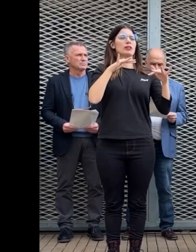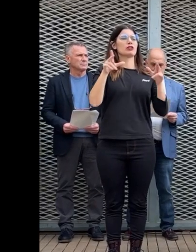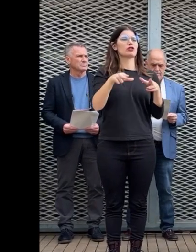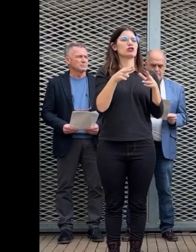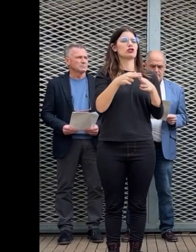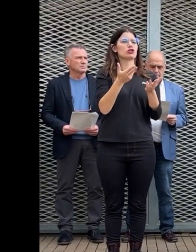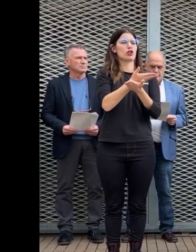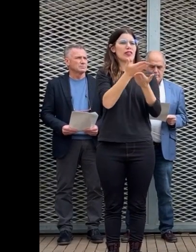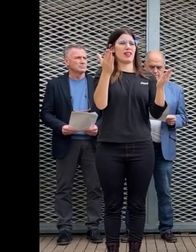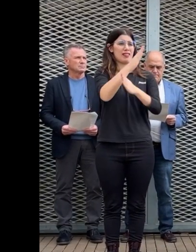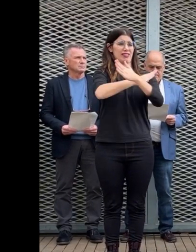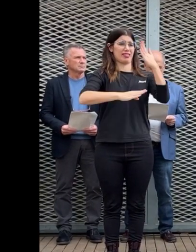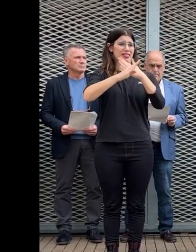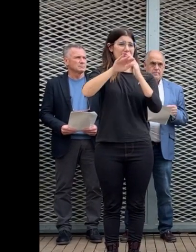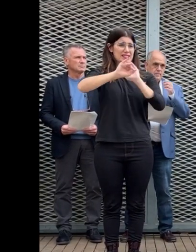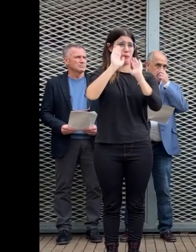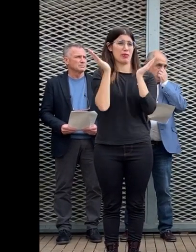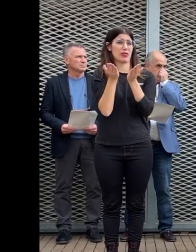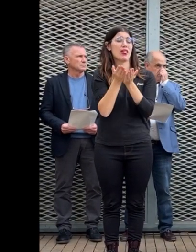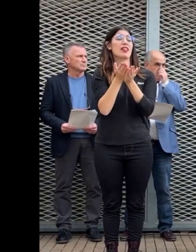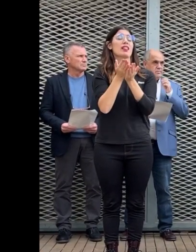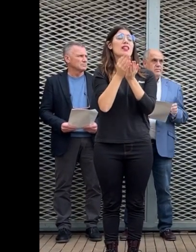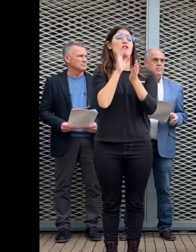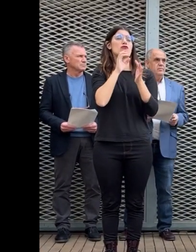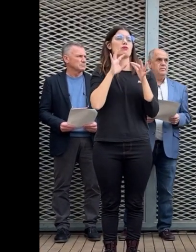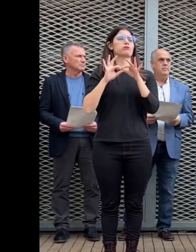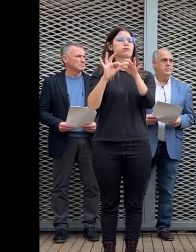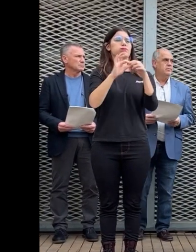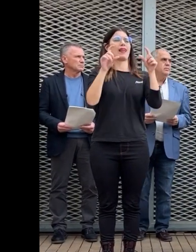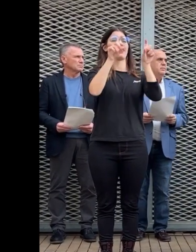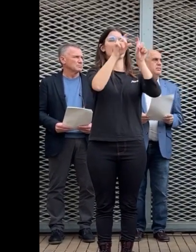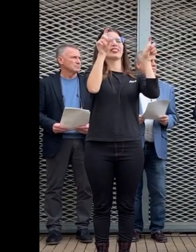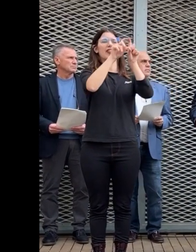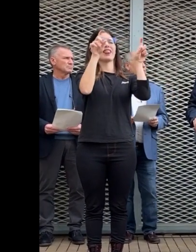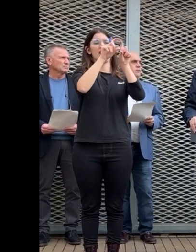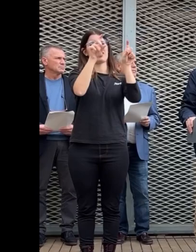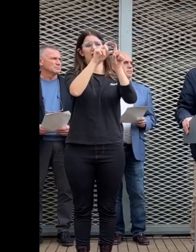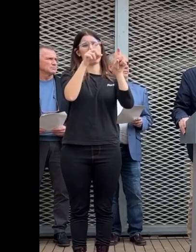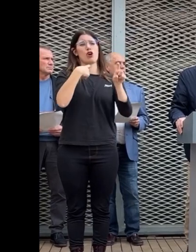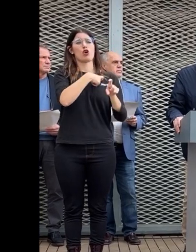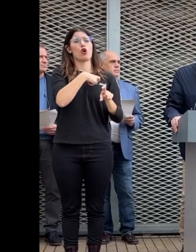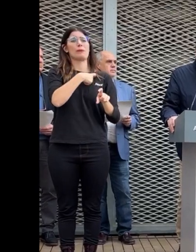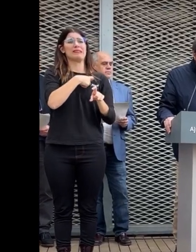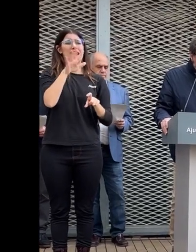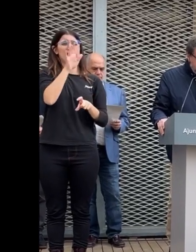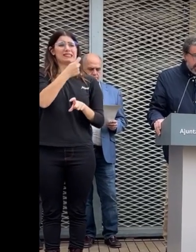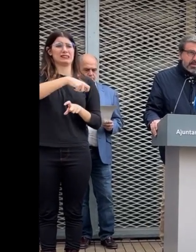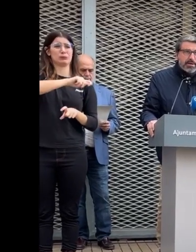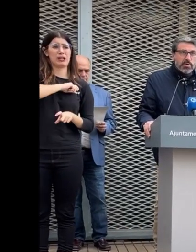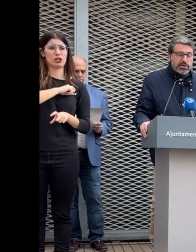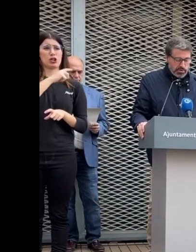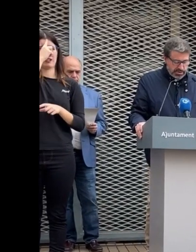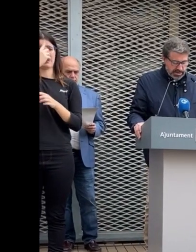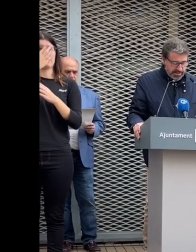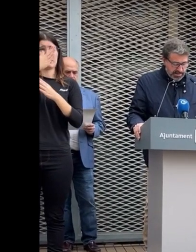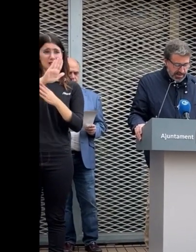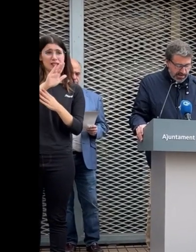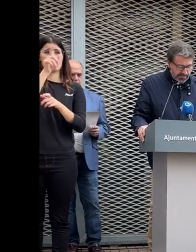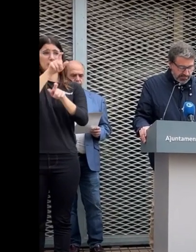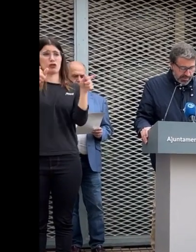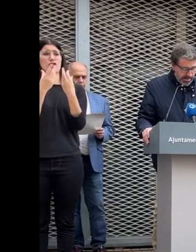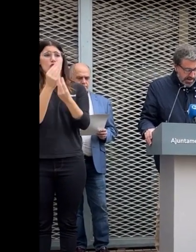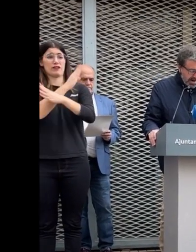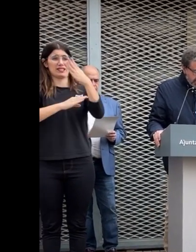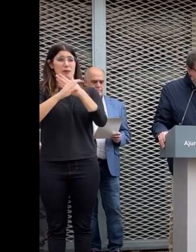Social de la Discapacidad, agrupado unitariamente en torno al Comité Español de Representantes de Personas con